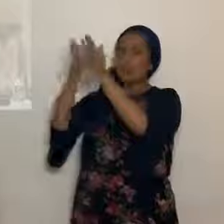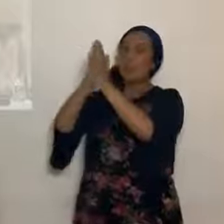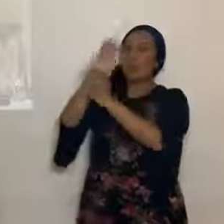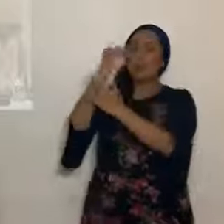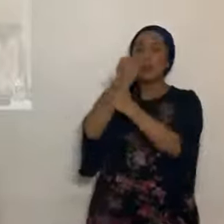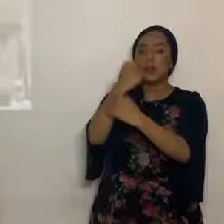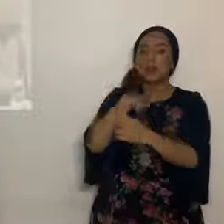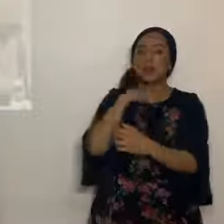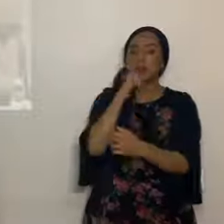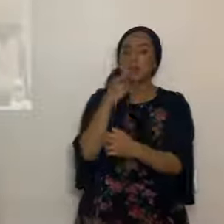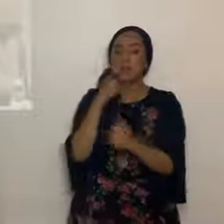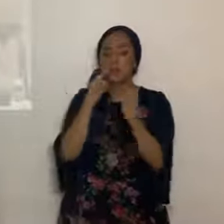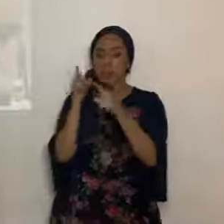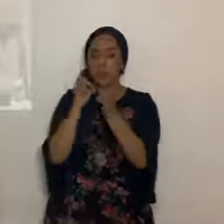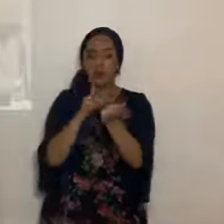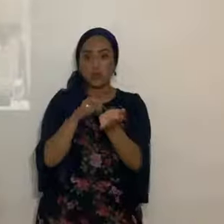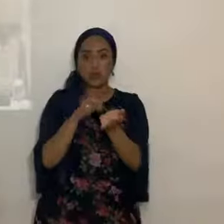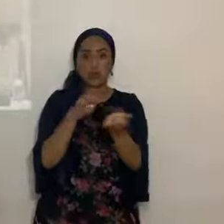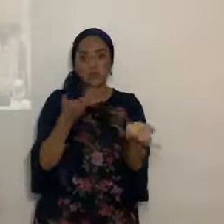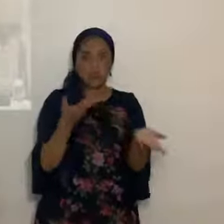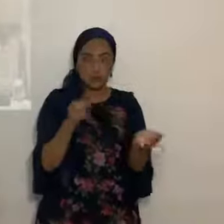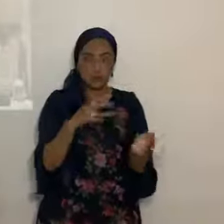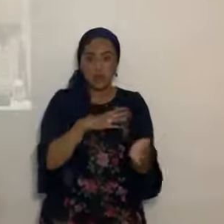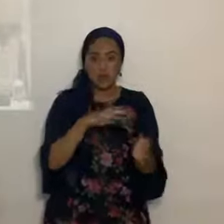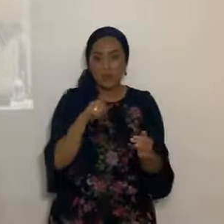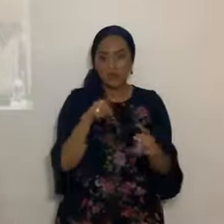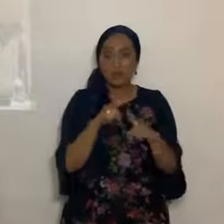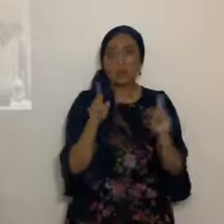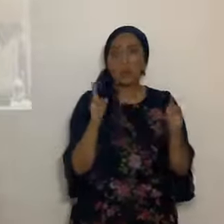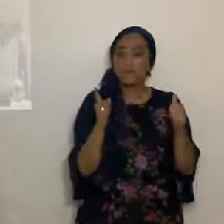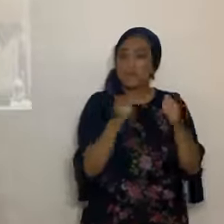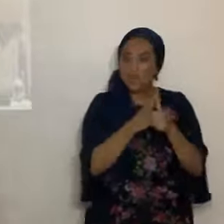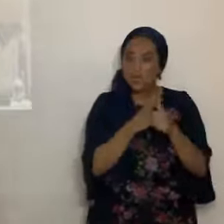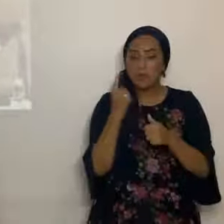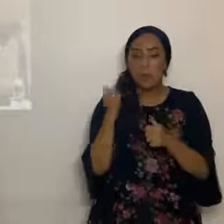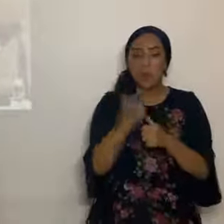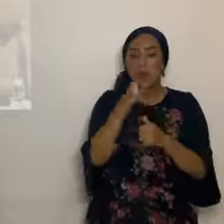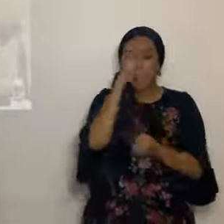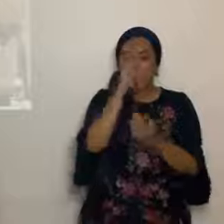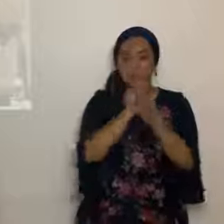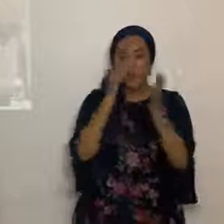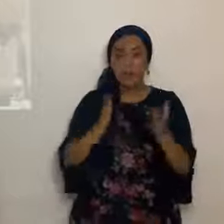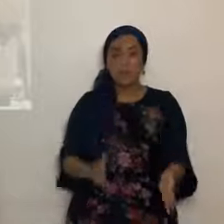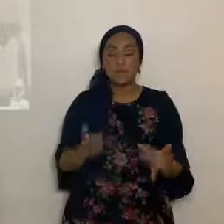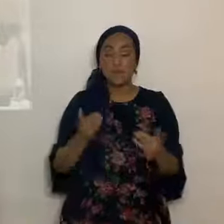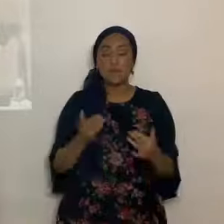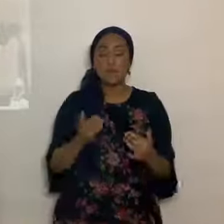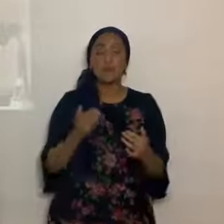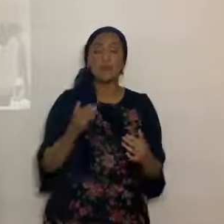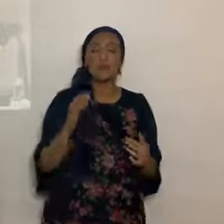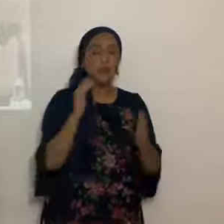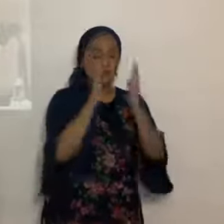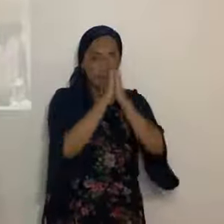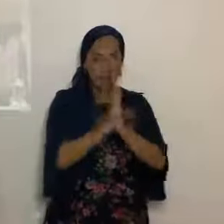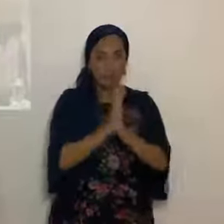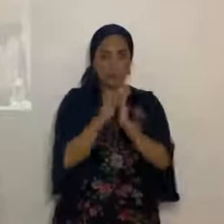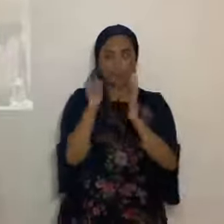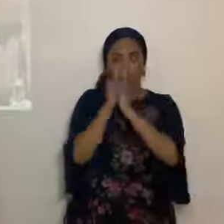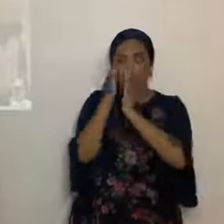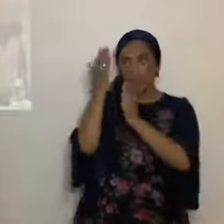Jeremías. Yo no digo que no se vaya al médico, pero lo primero para todo creyente, por eso es un curso para discípulos, es orar, pedir